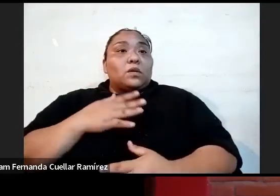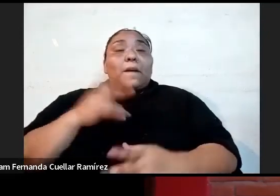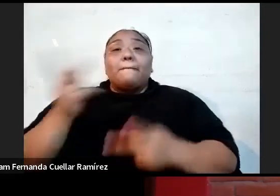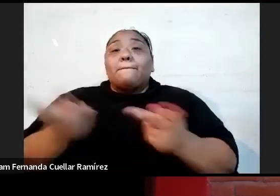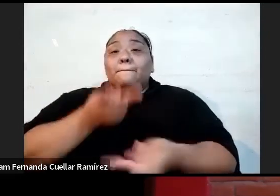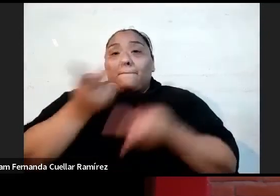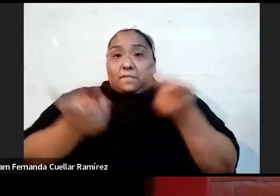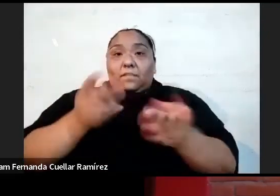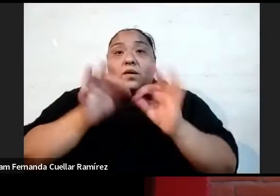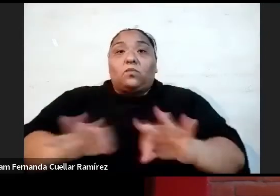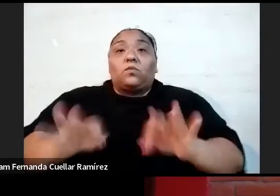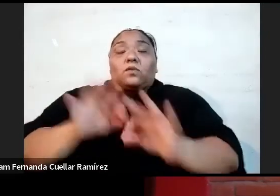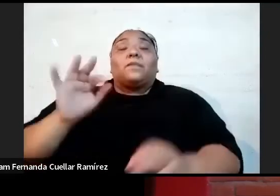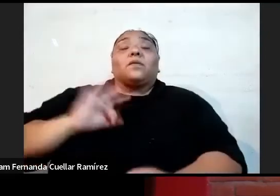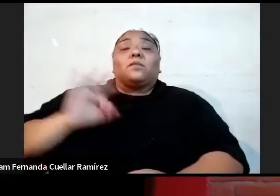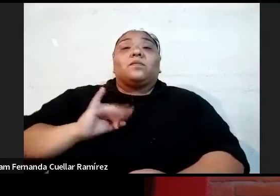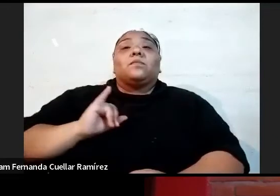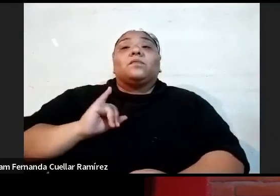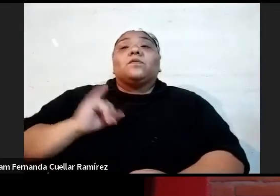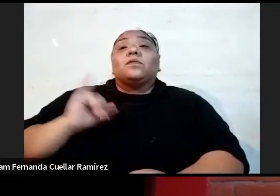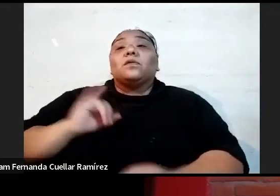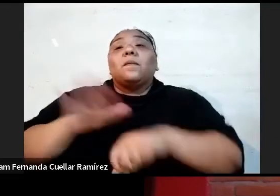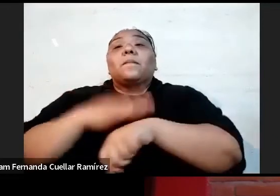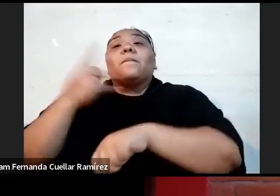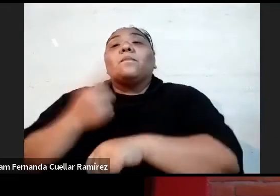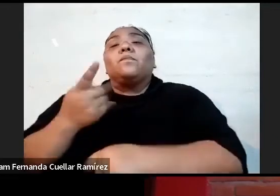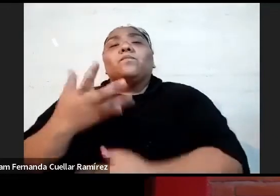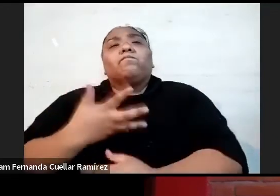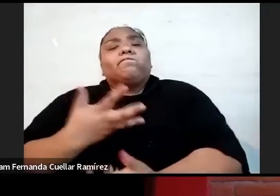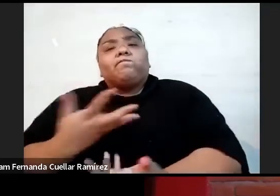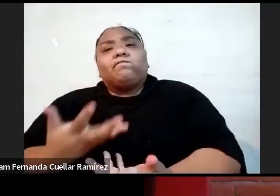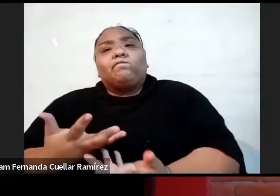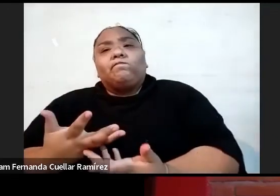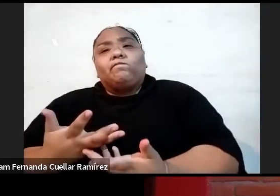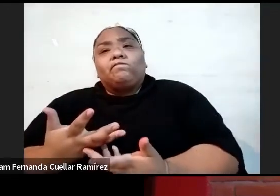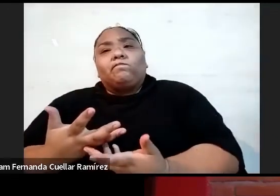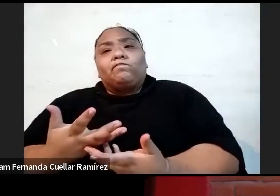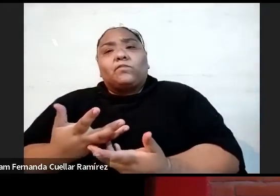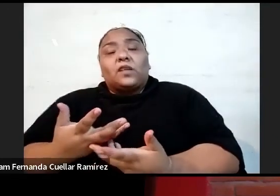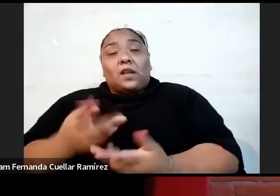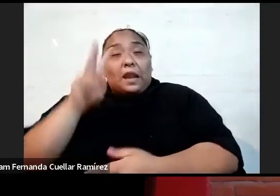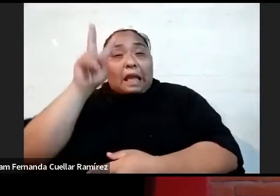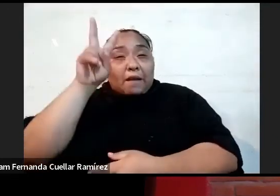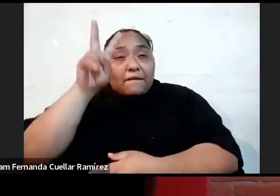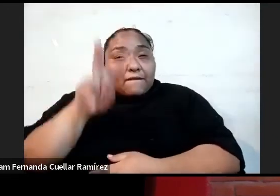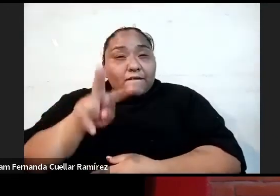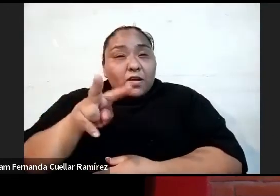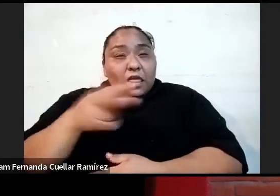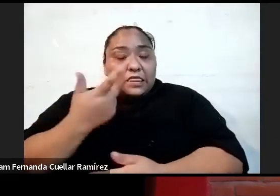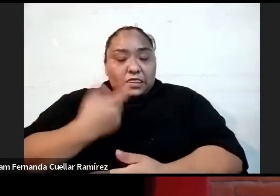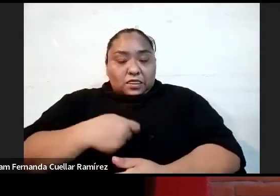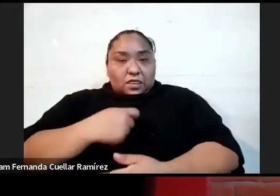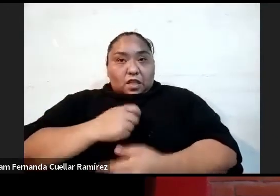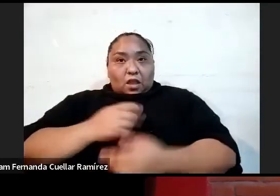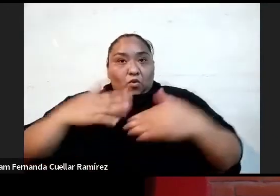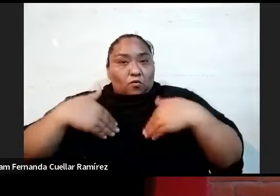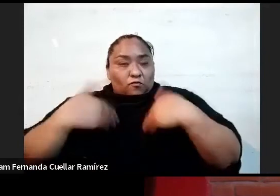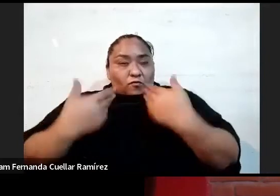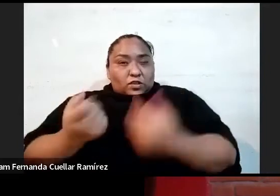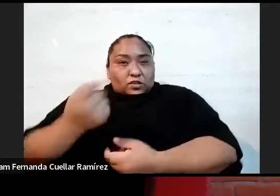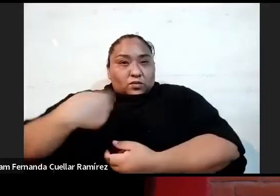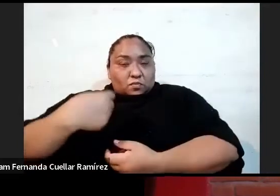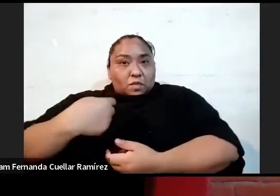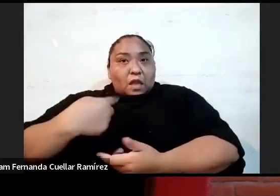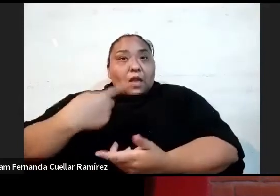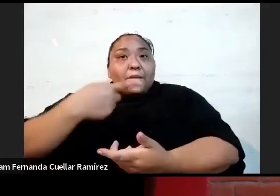qué. Justo tiene que ver con una cuestión muy íntima, ¿no? Como muy de, sobre todo para los niños,